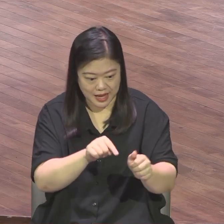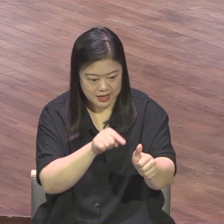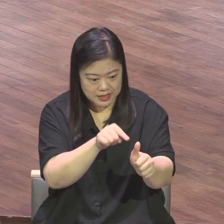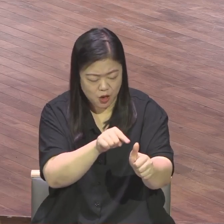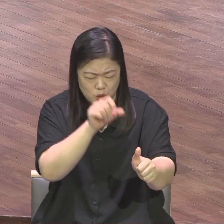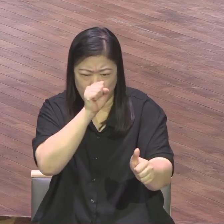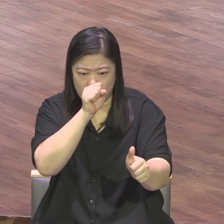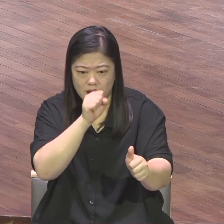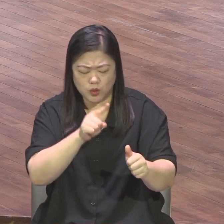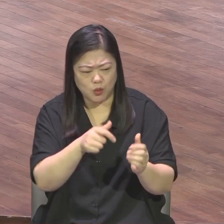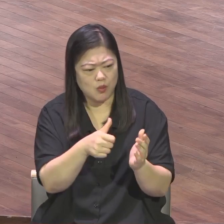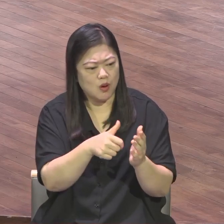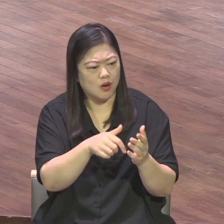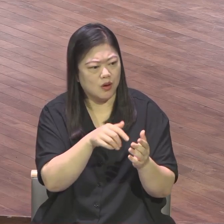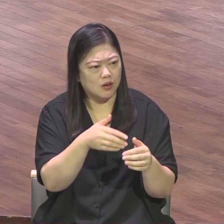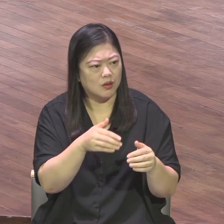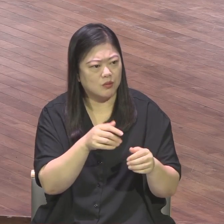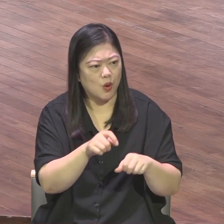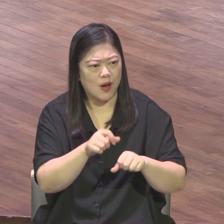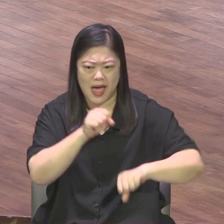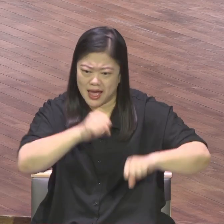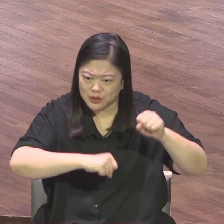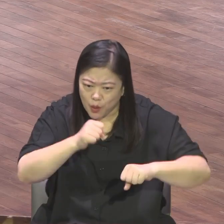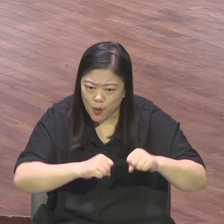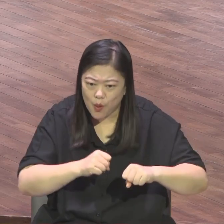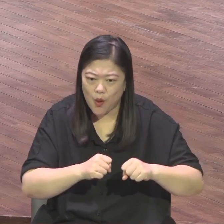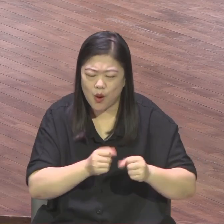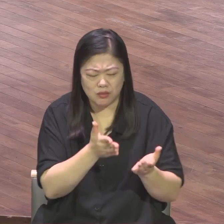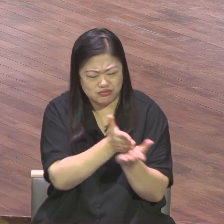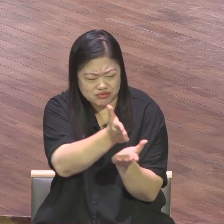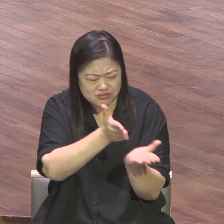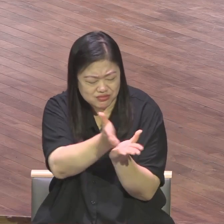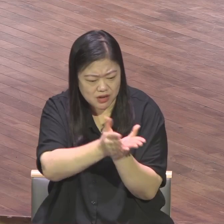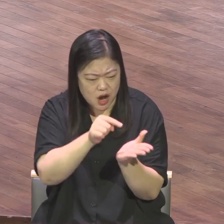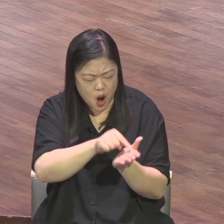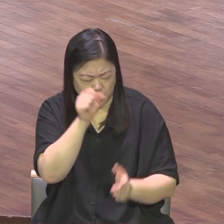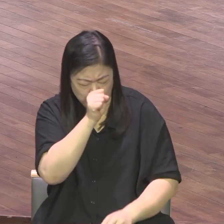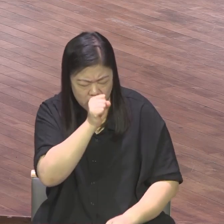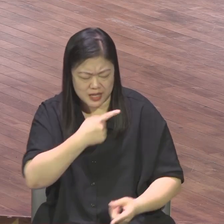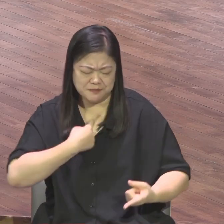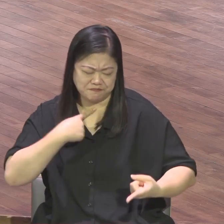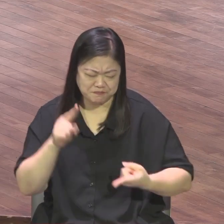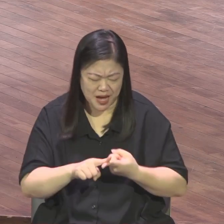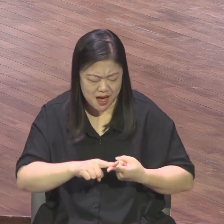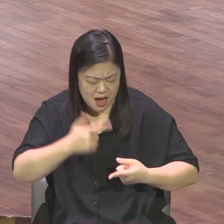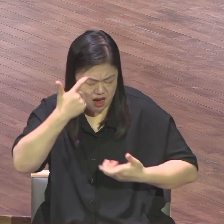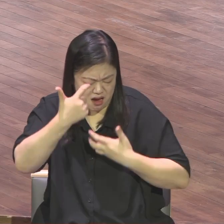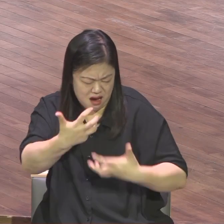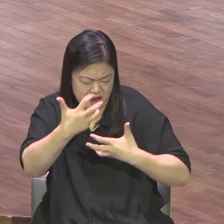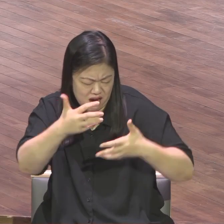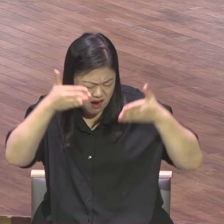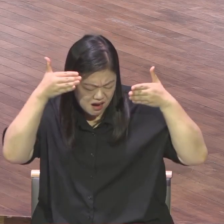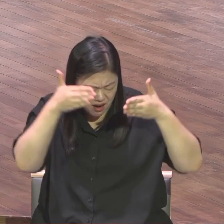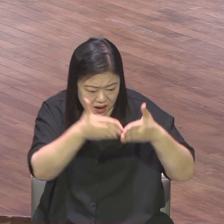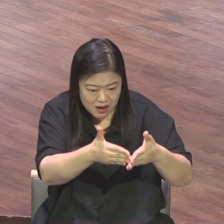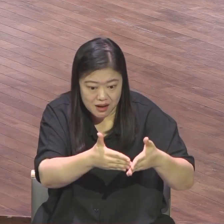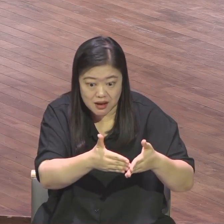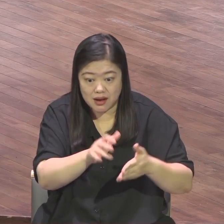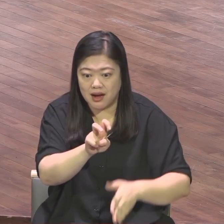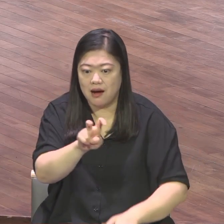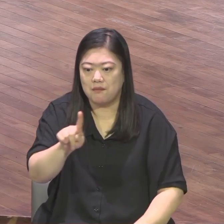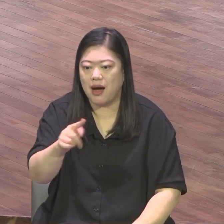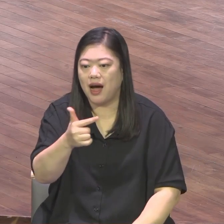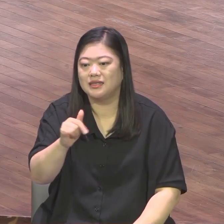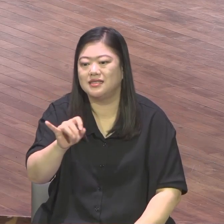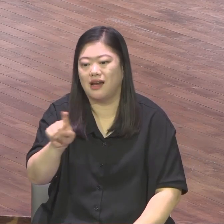사람을 뭐라 그래요? 저 사람 마니아다 그러죠. 저 부분 마니아다 그러죠. 마니아를 이 자기가 미친 분야에